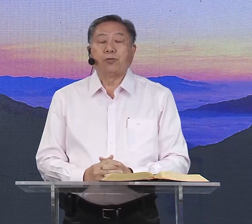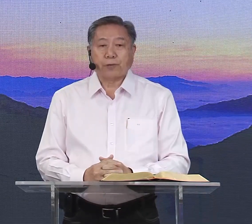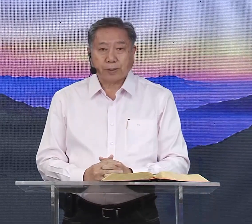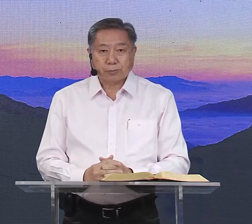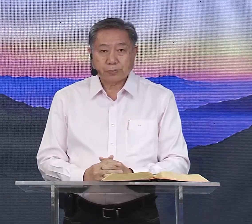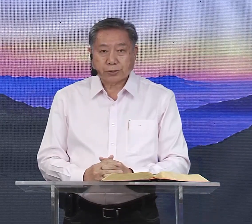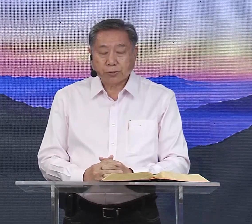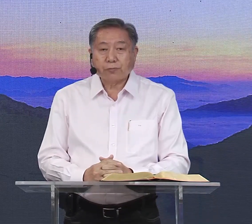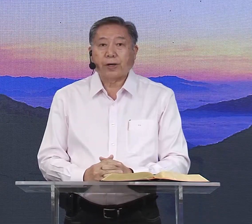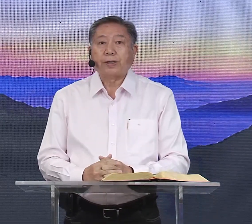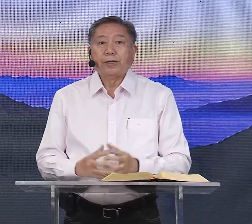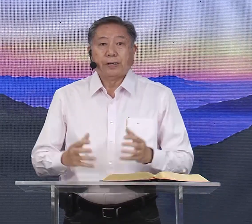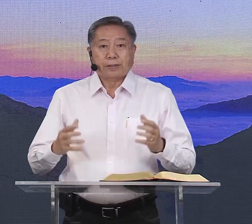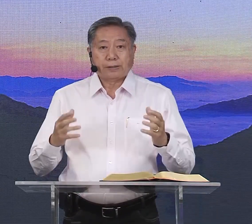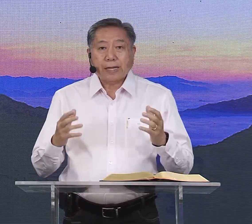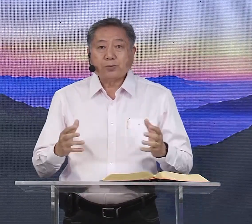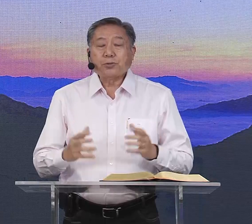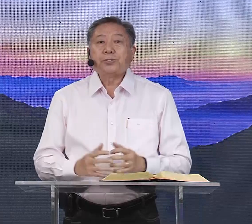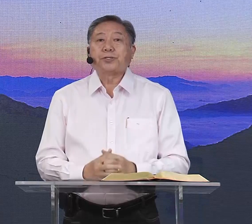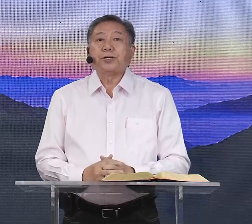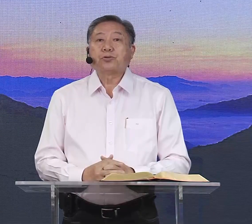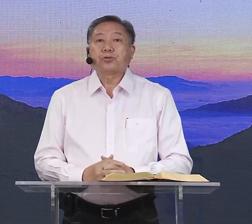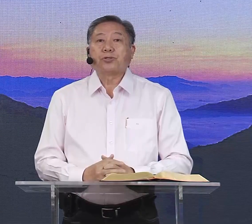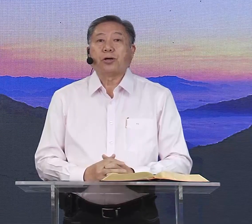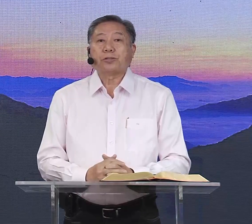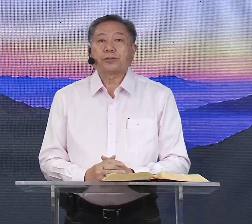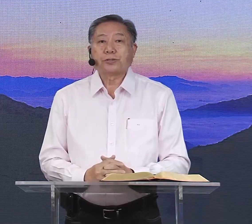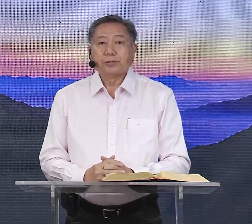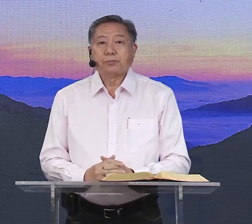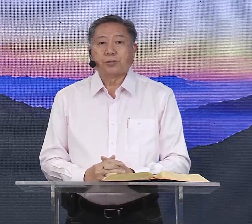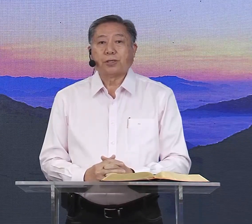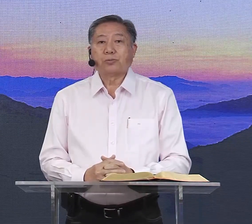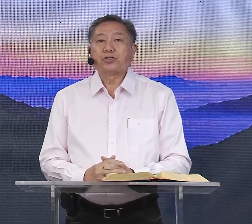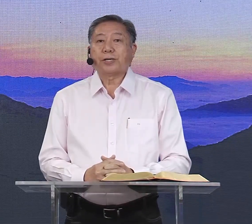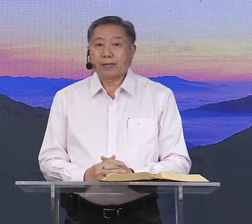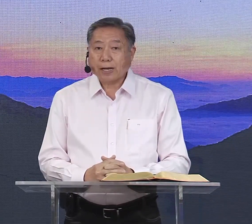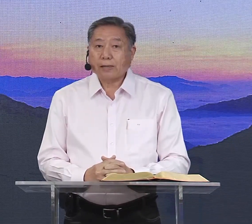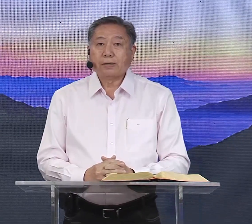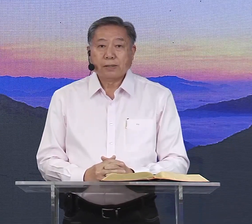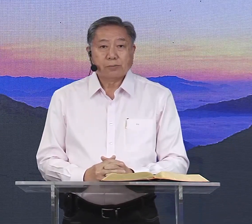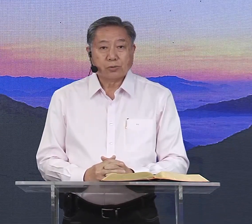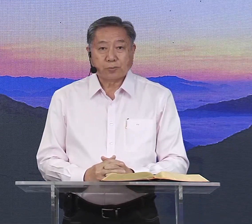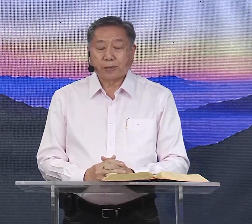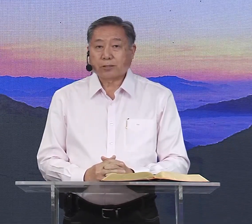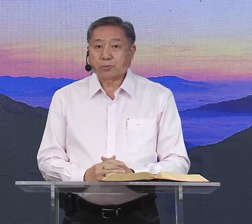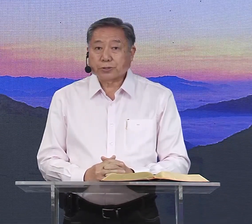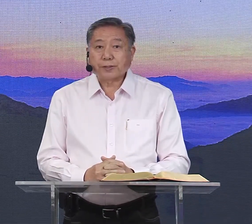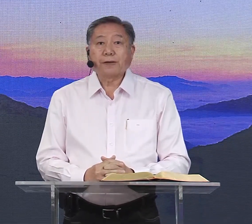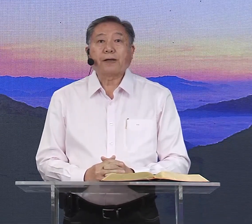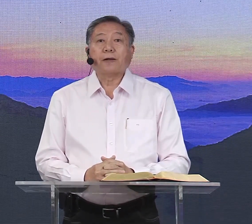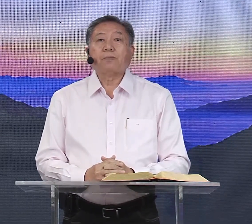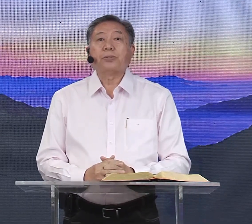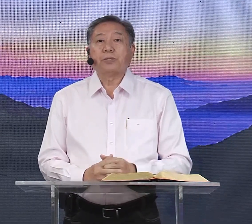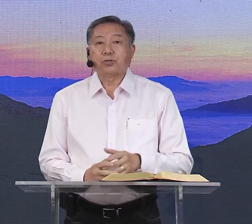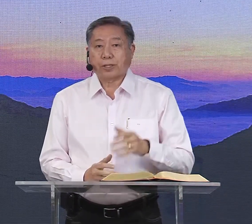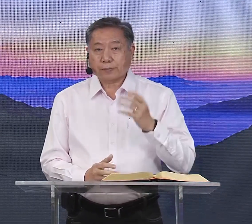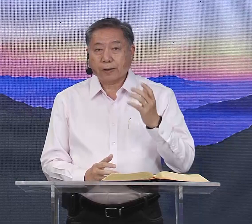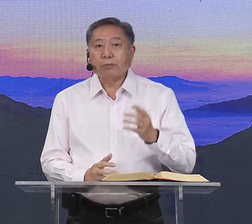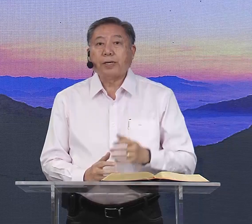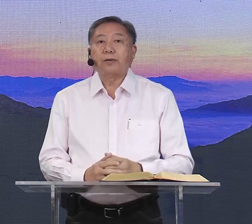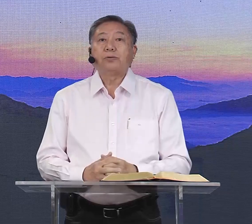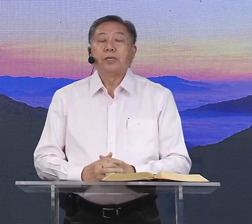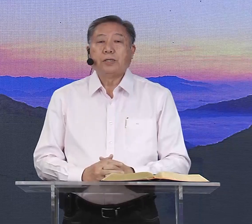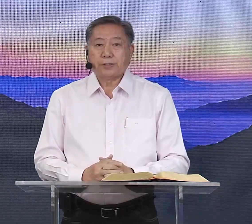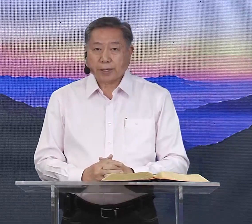se houver 10 mil inscritos, nós podemos chegar, multiplicado por 100 cada um, podemos chegar